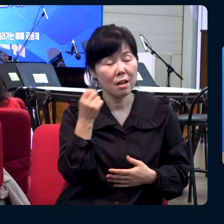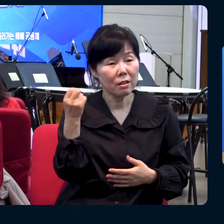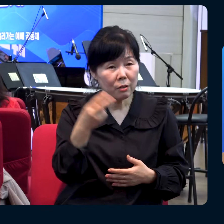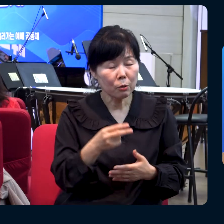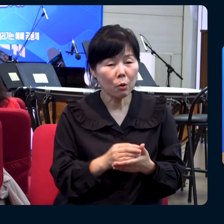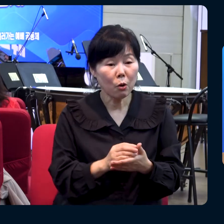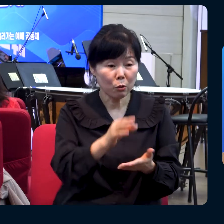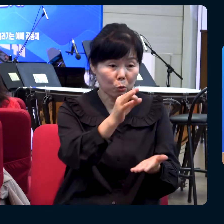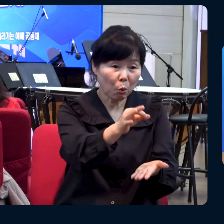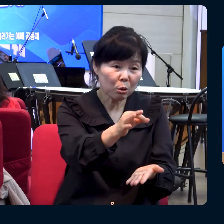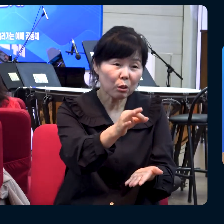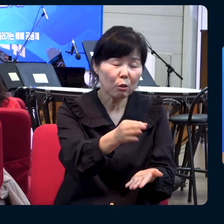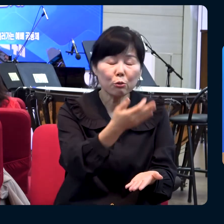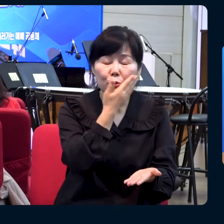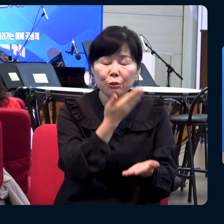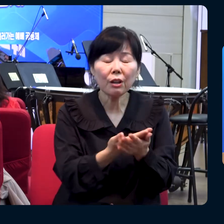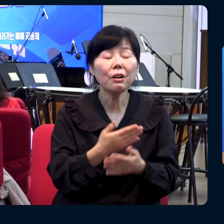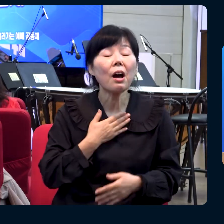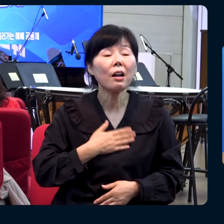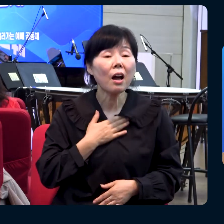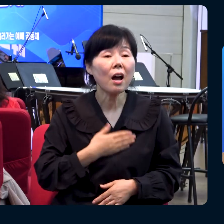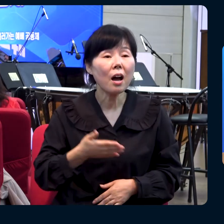돈이 중요한 건 알지만